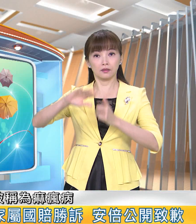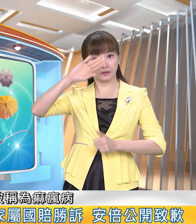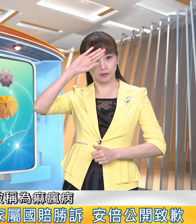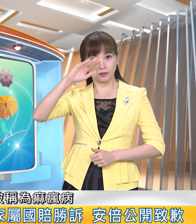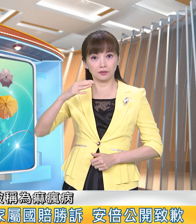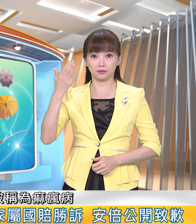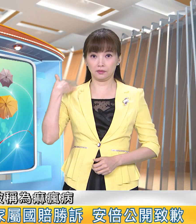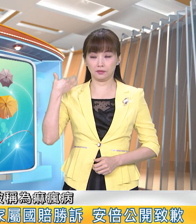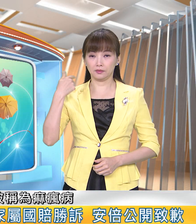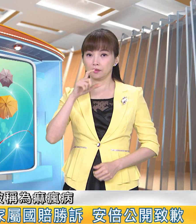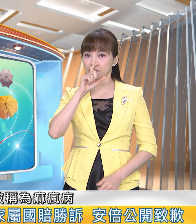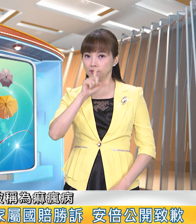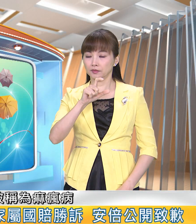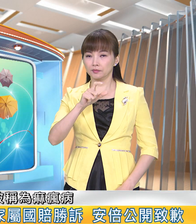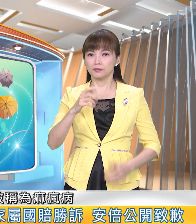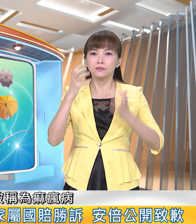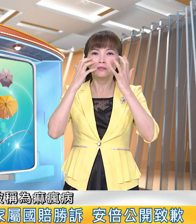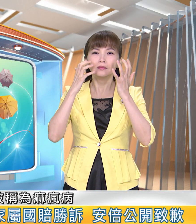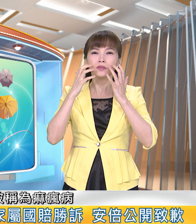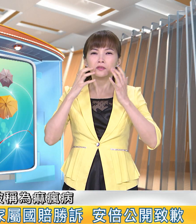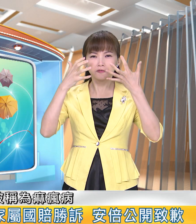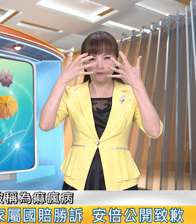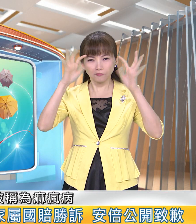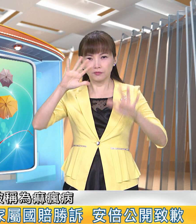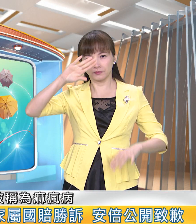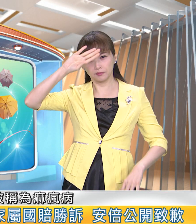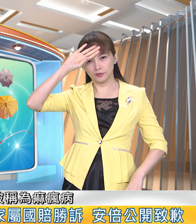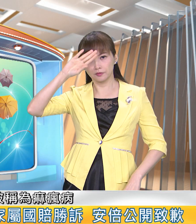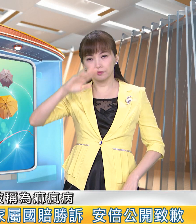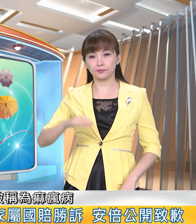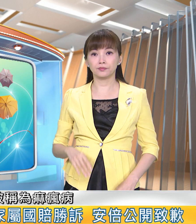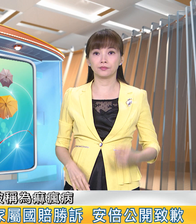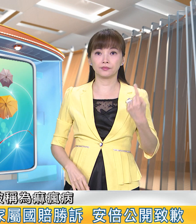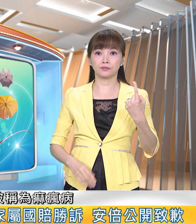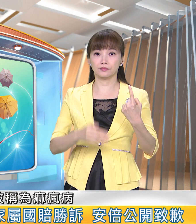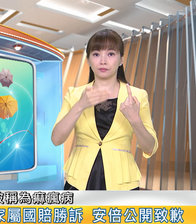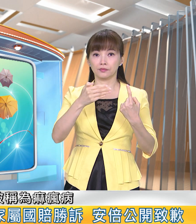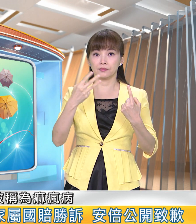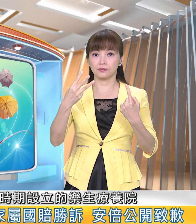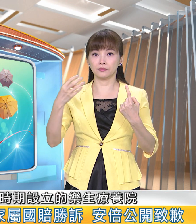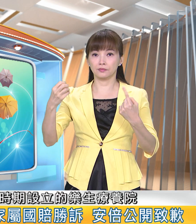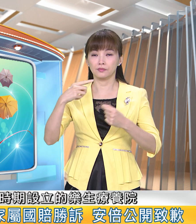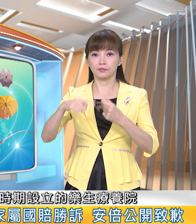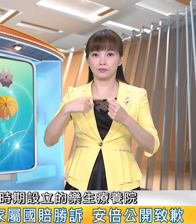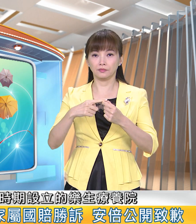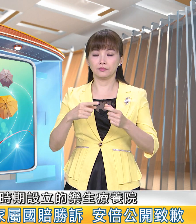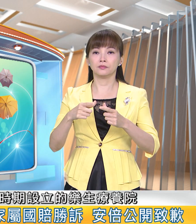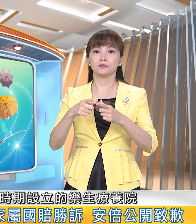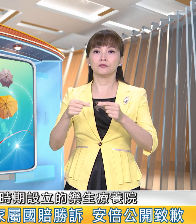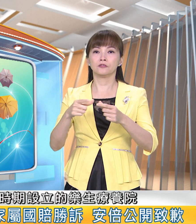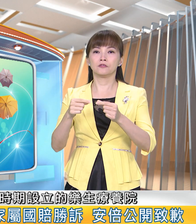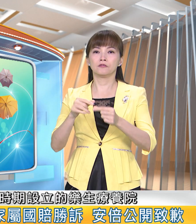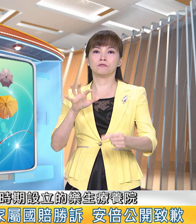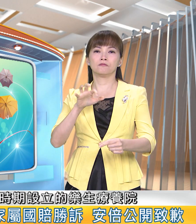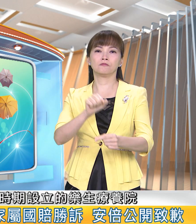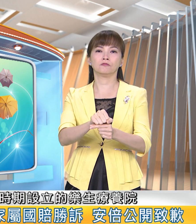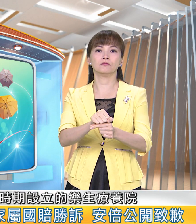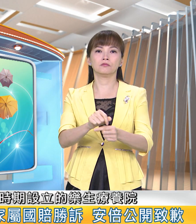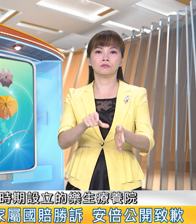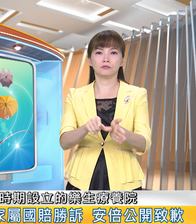汉生病在早期被称为麻风病。1930年日治时期设